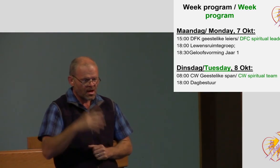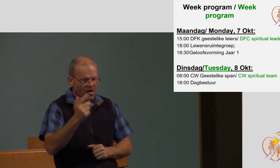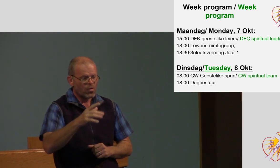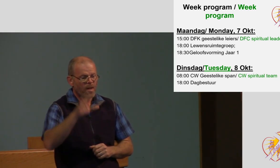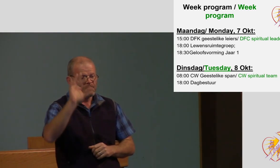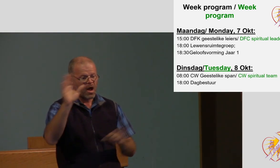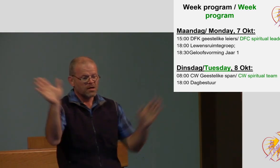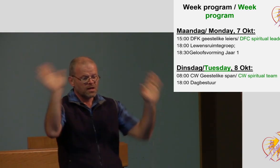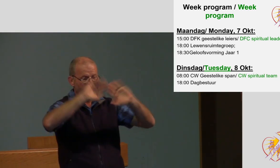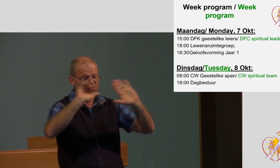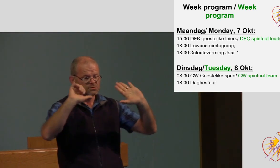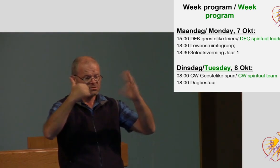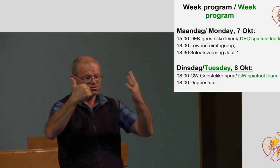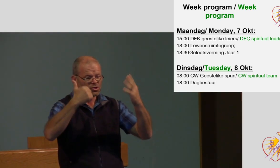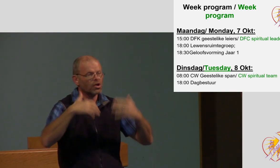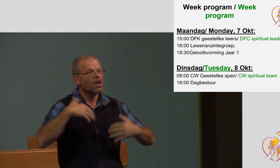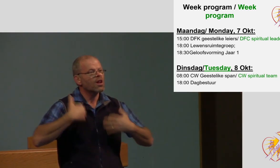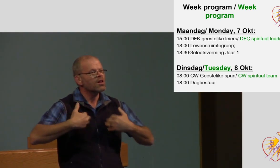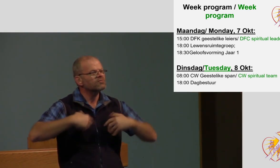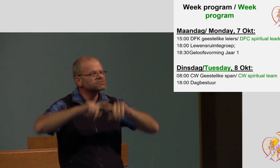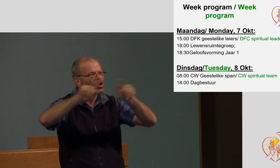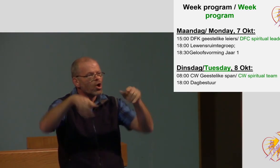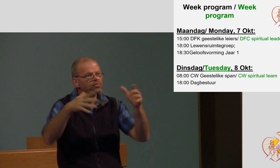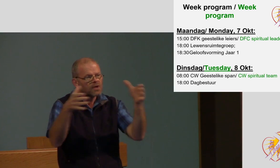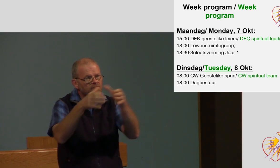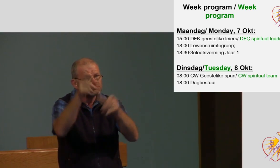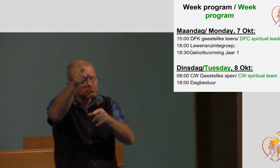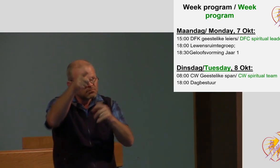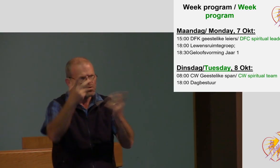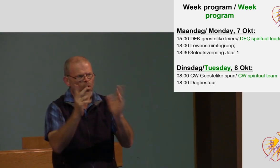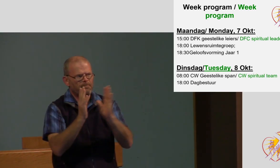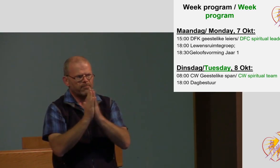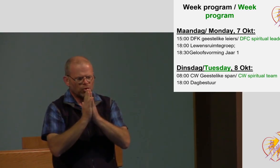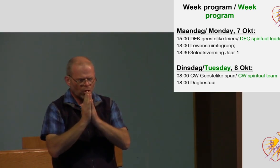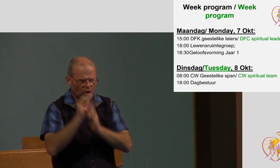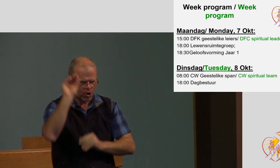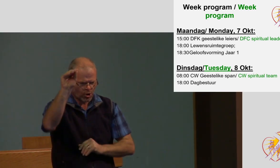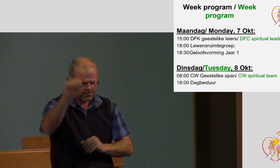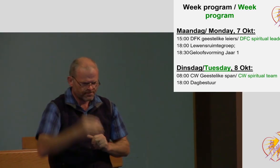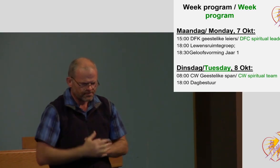leiers. Die aand 6:00, lewensruimte groepie, biduur.